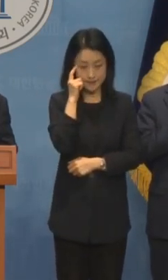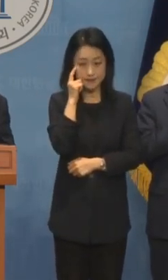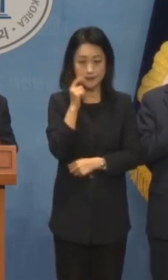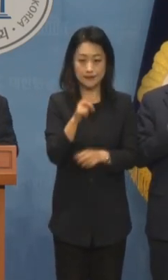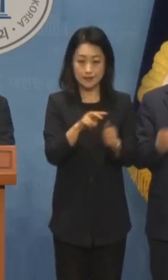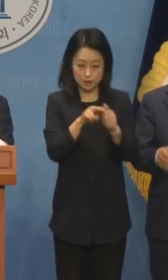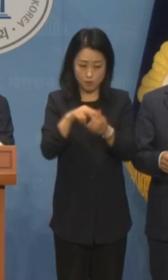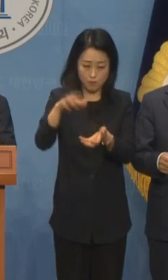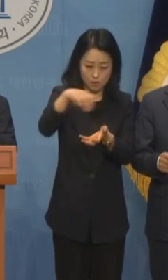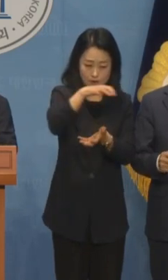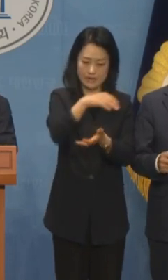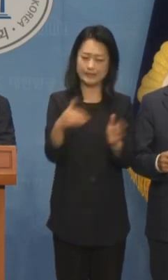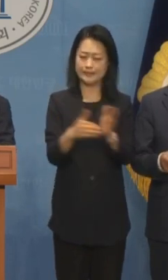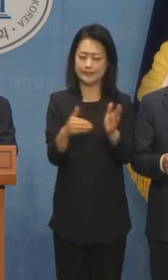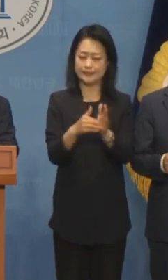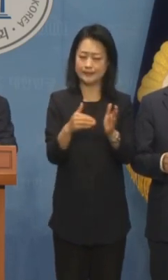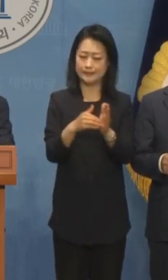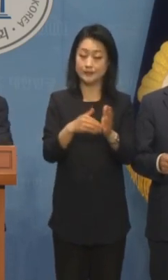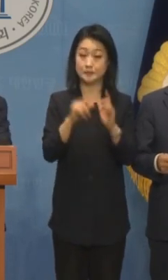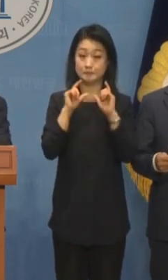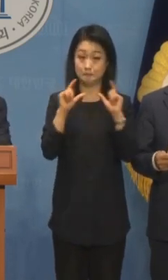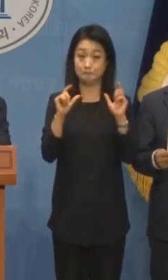공작을 종결하였습니다.